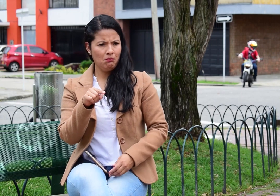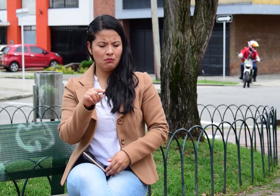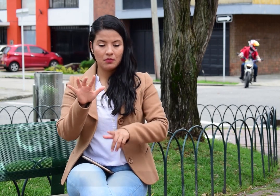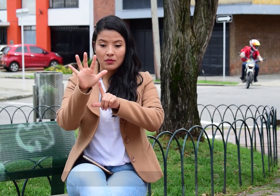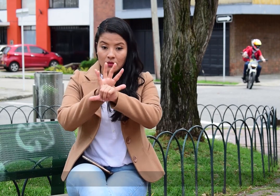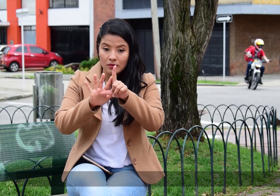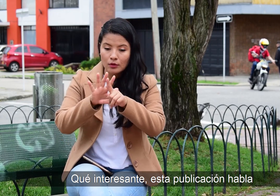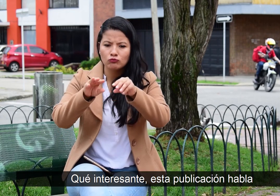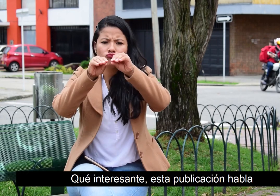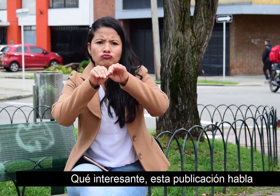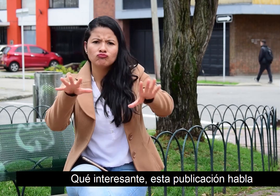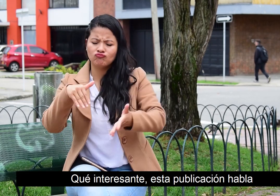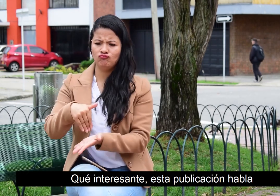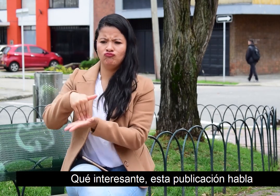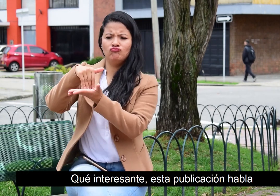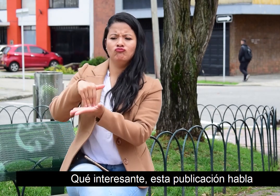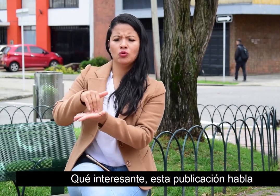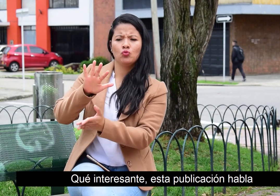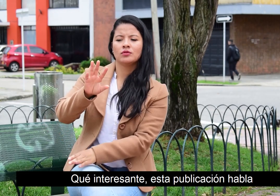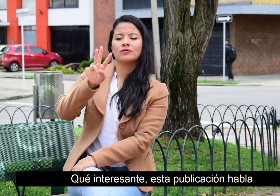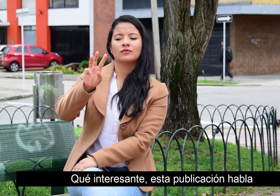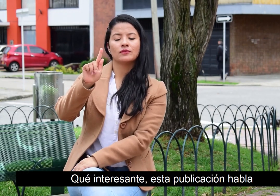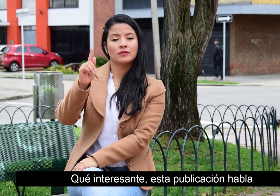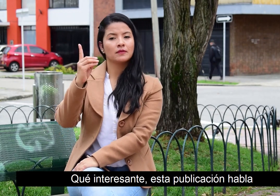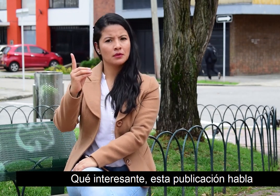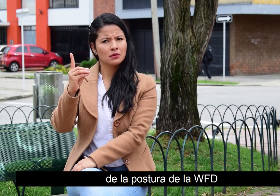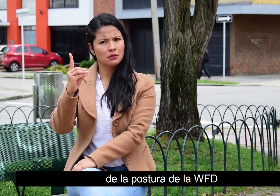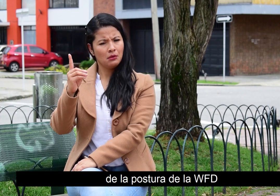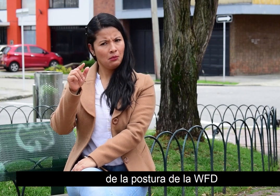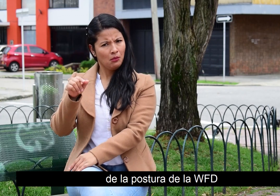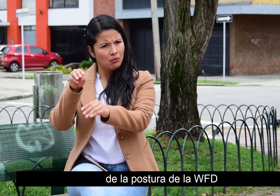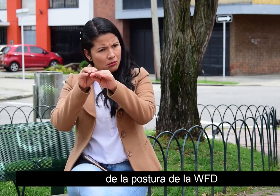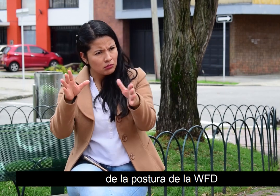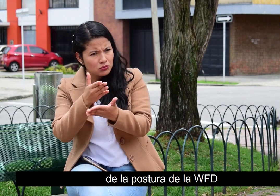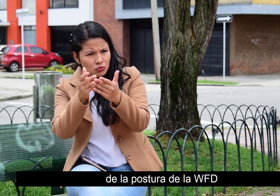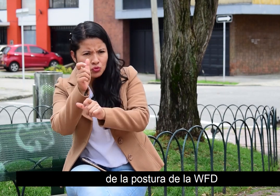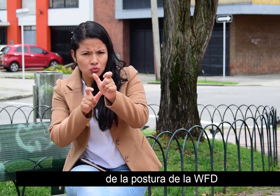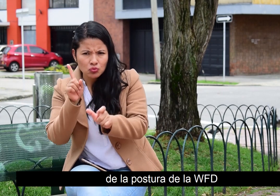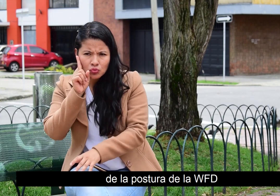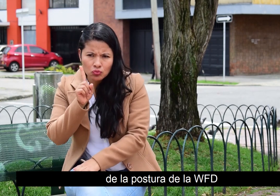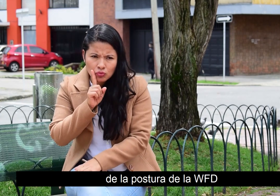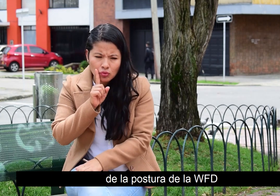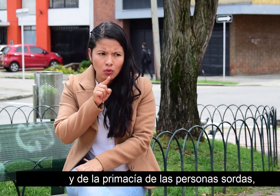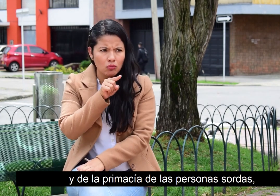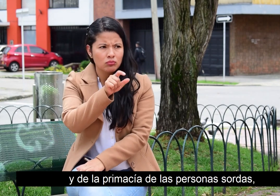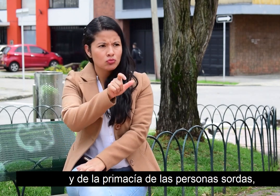¡Ah! ¡Qué interesante! Esta publicación habla de la postura de la WFD y de la